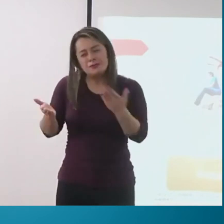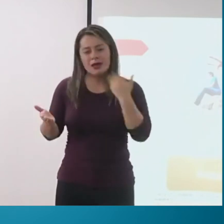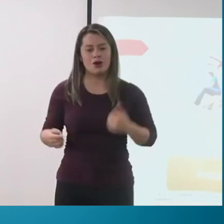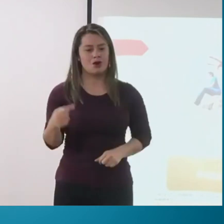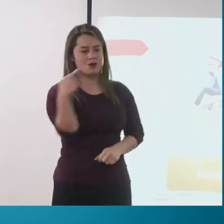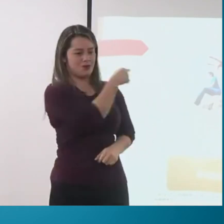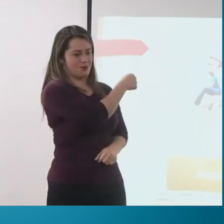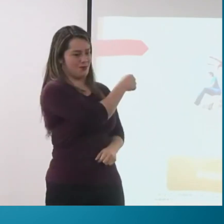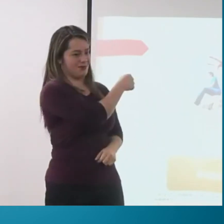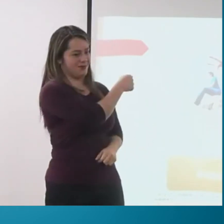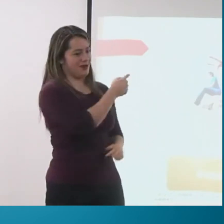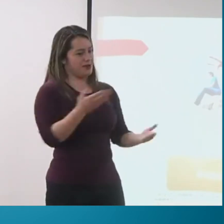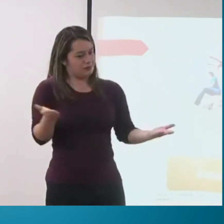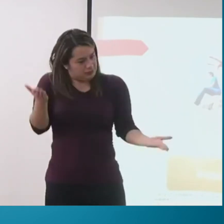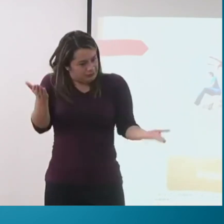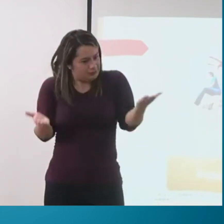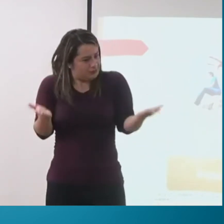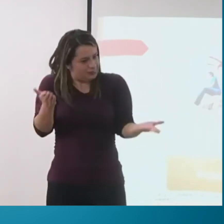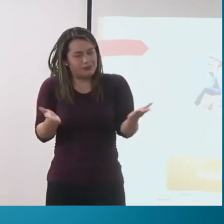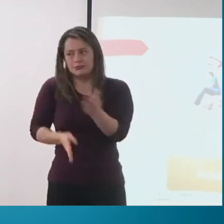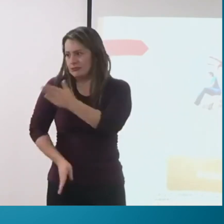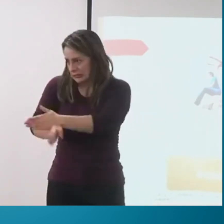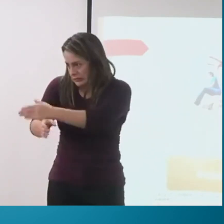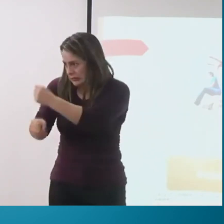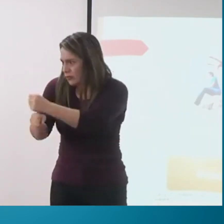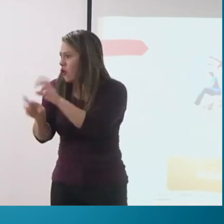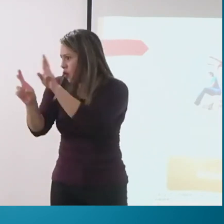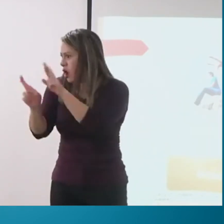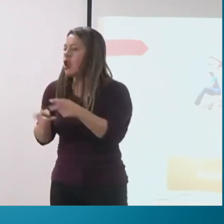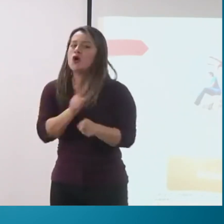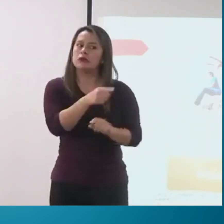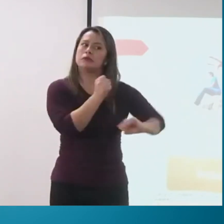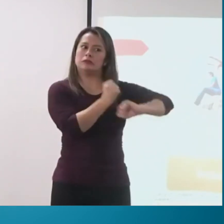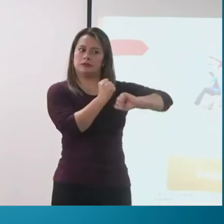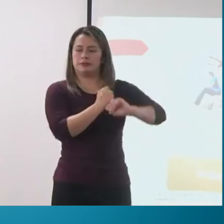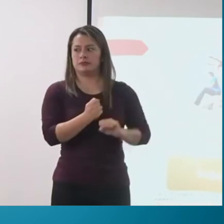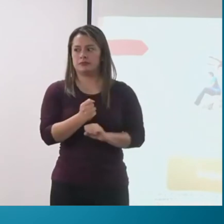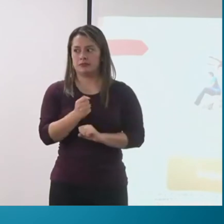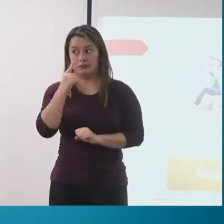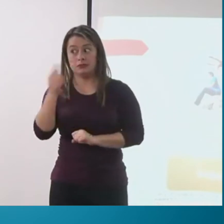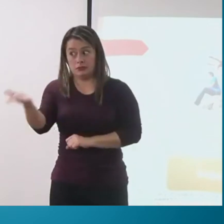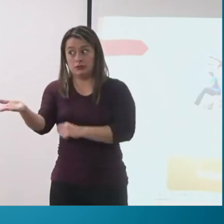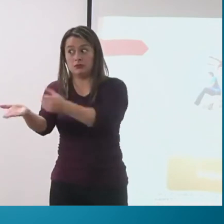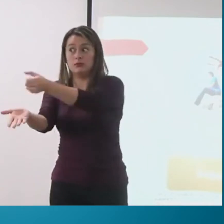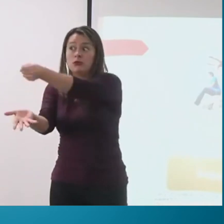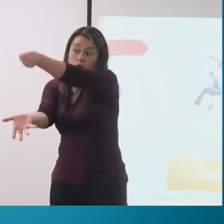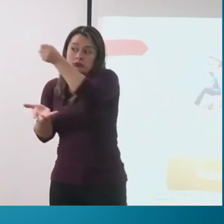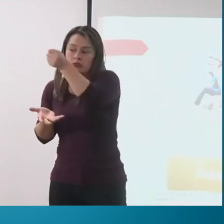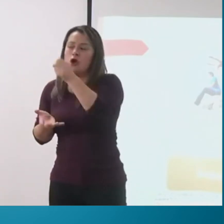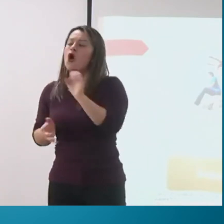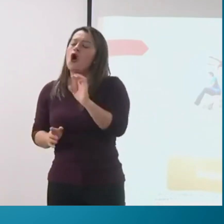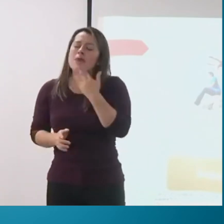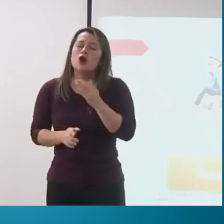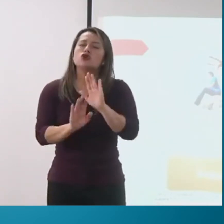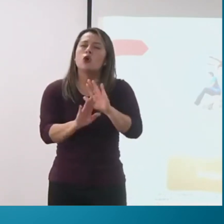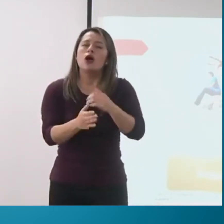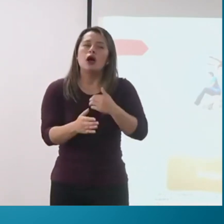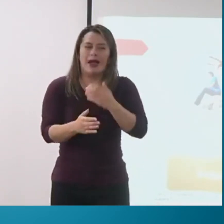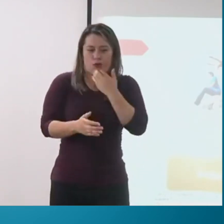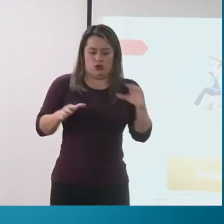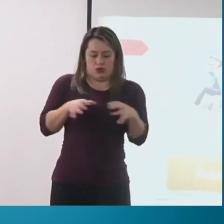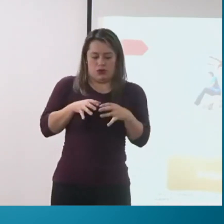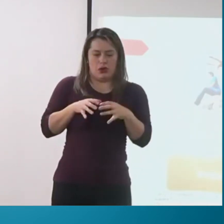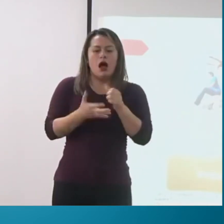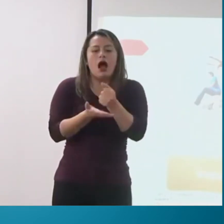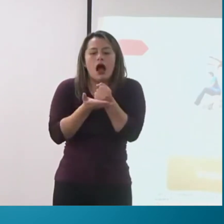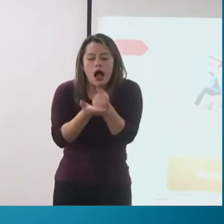desvinculo. Y la otra parte de la balanza es, no, yo te rehabilito, yo trato que tú te mantengas y te reincorpores